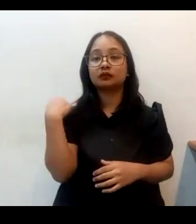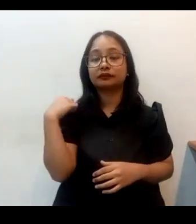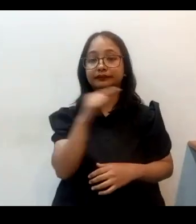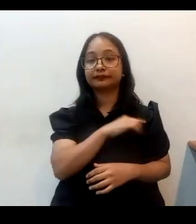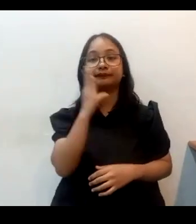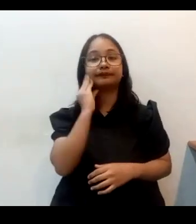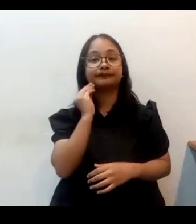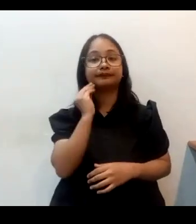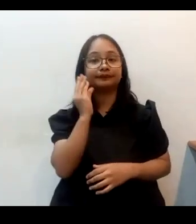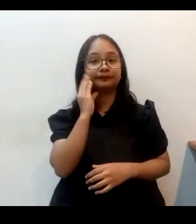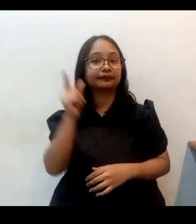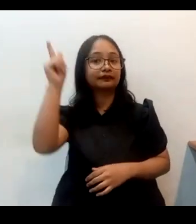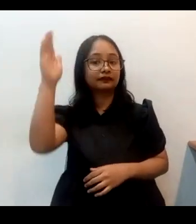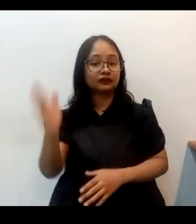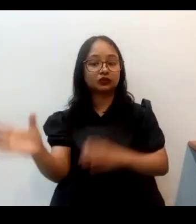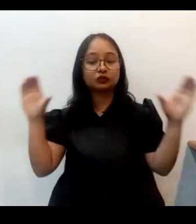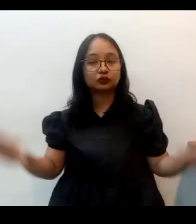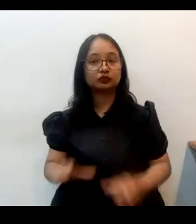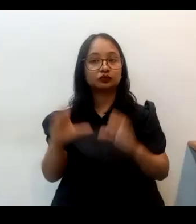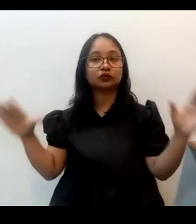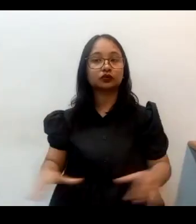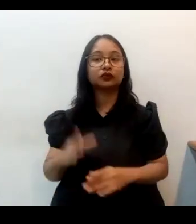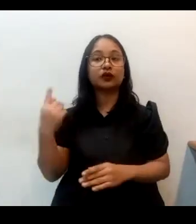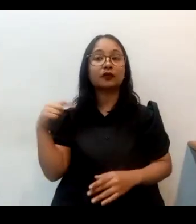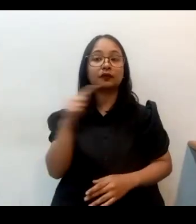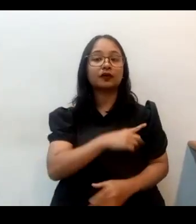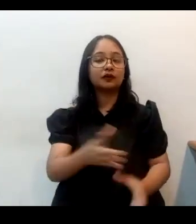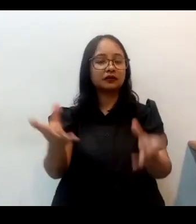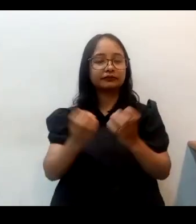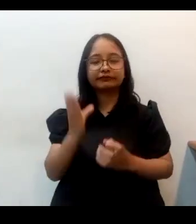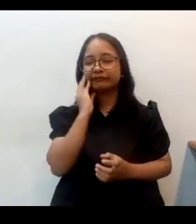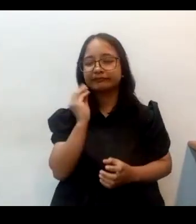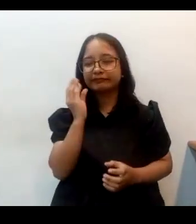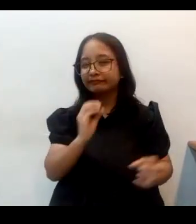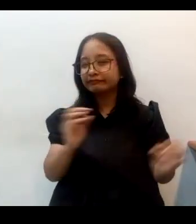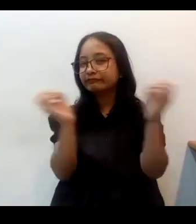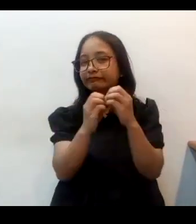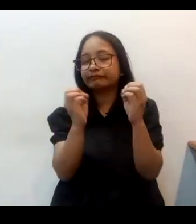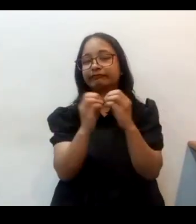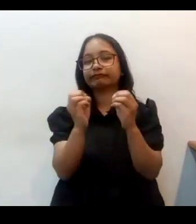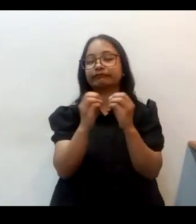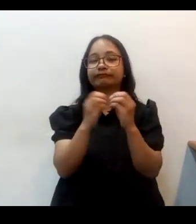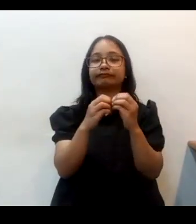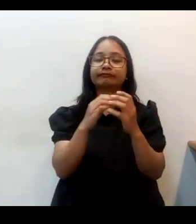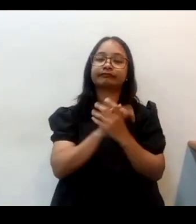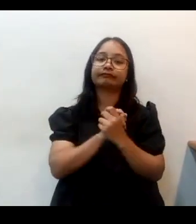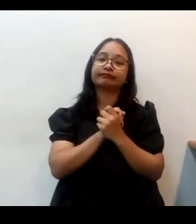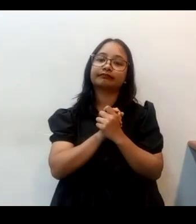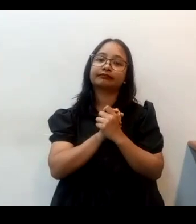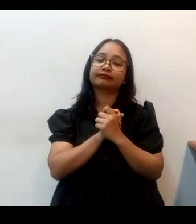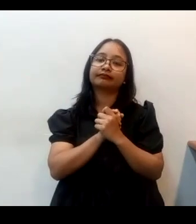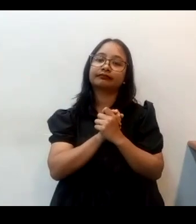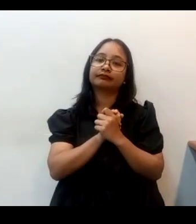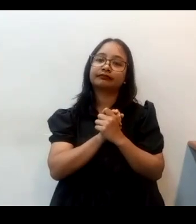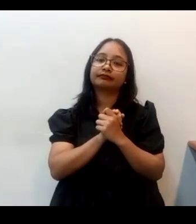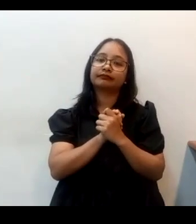to experience more and more. Kapag naranasan na po natin yung dakilang gawain po ng Diyos, gusto pa po nating maranasan yung higit at higit pa. Because